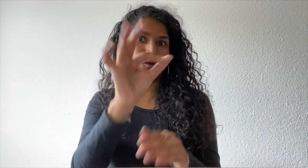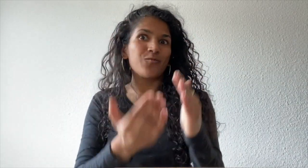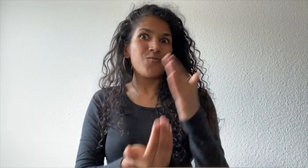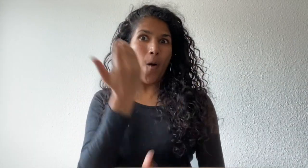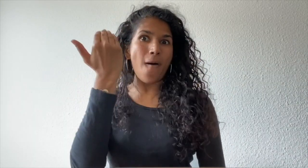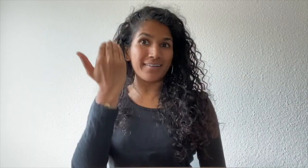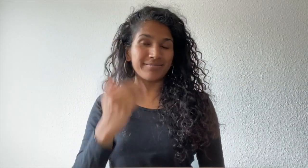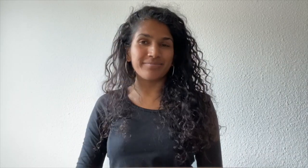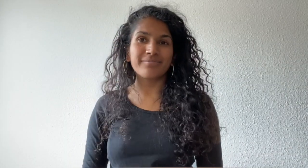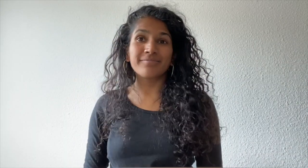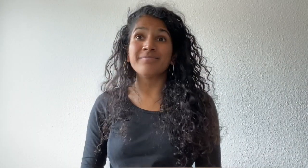kennenlernte.